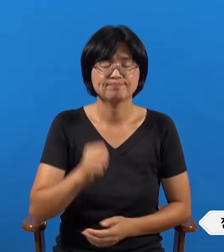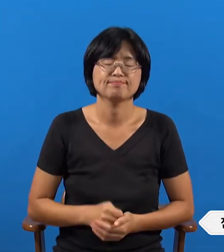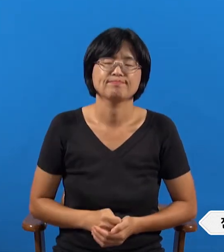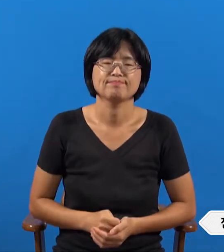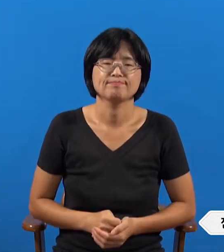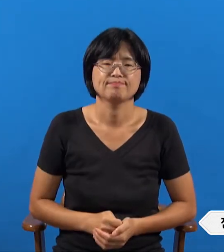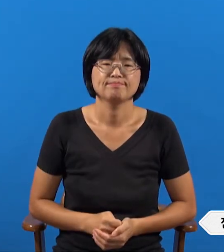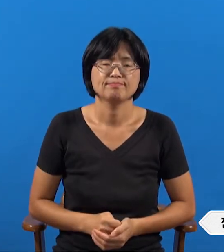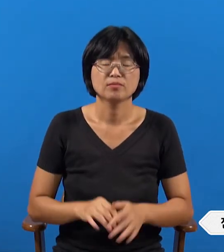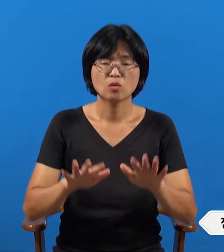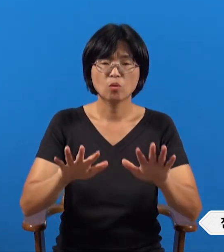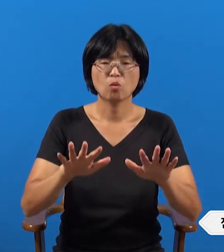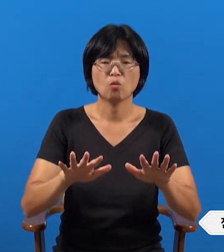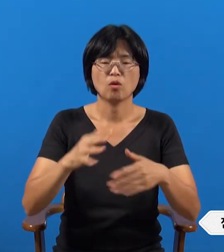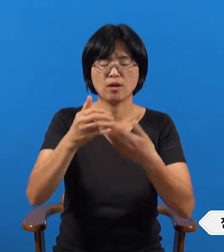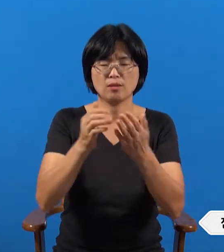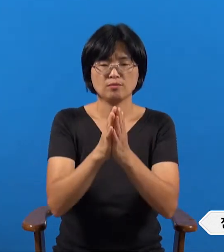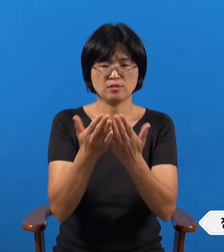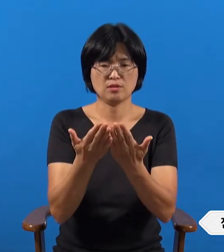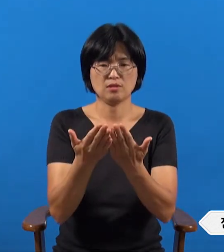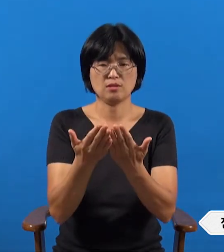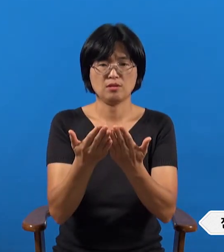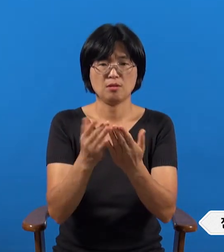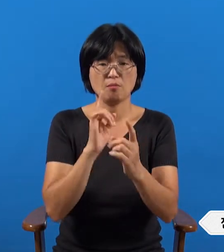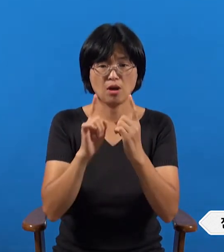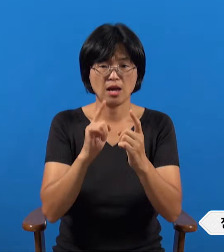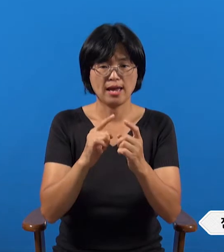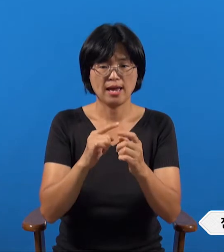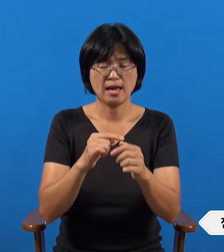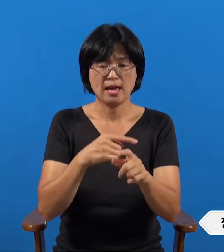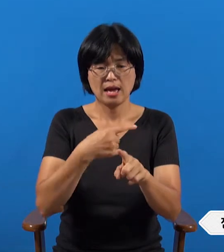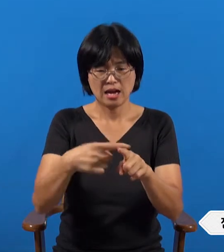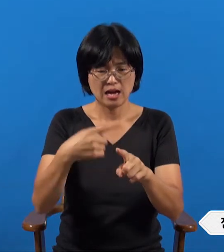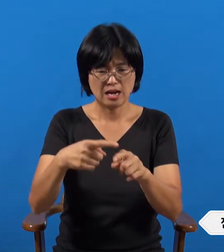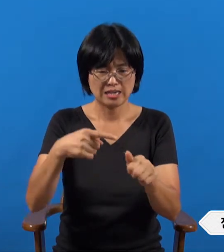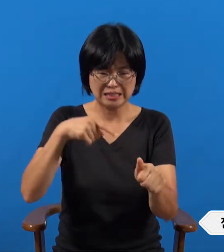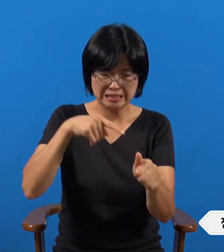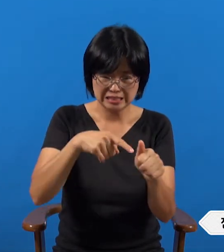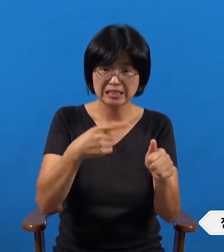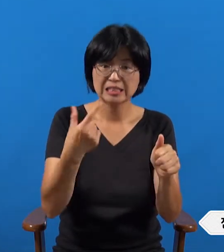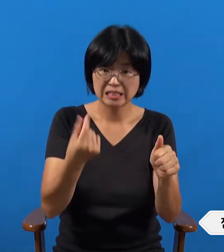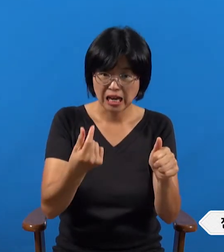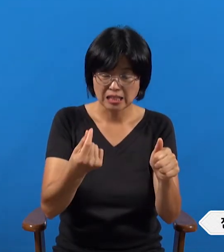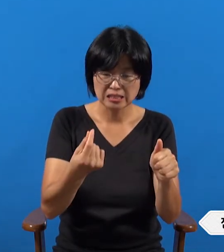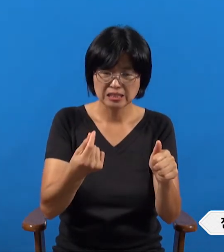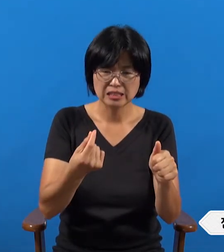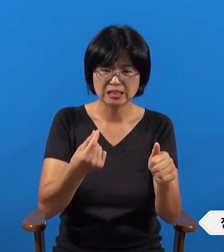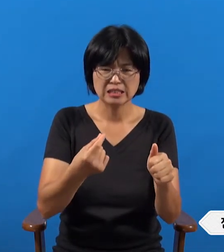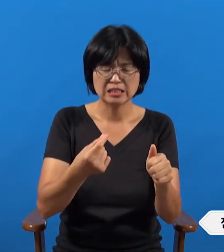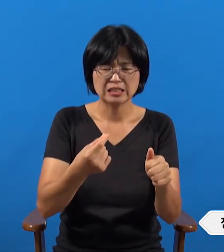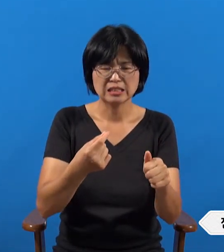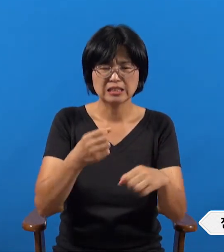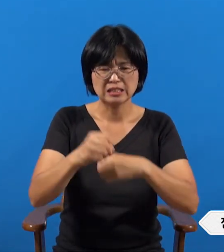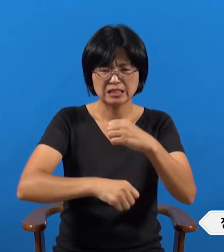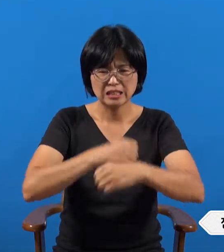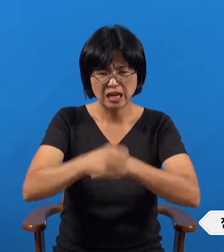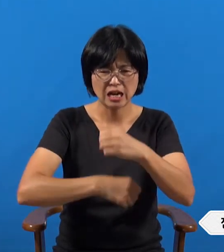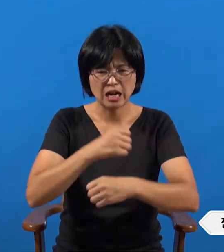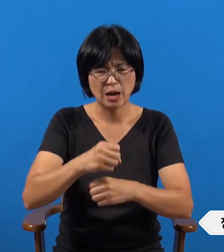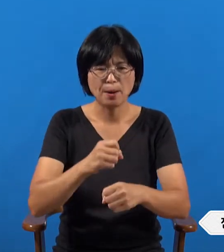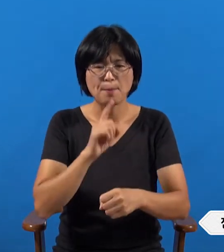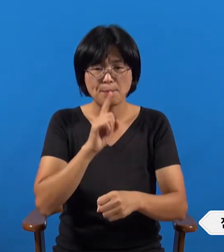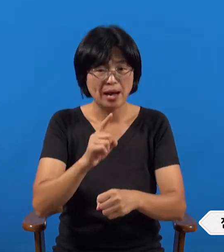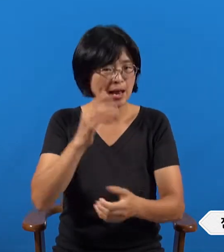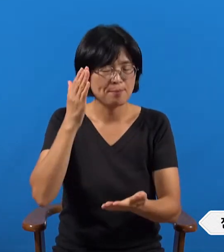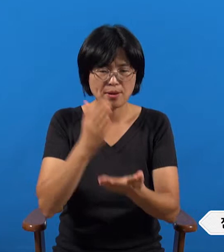이 말로 당하는 상처. 오늘 성경은 말씀합니다. 칼로 찌름처럼 함부로 말하지 말고